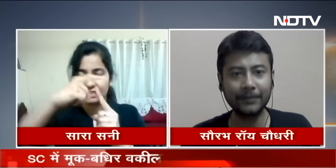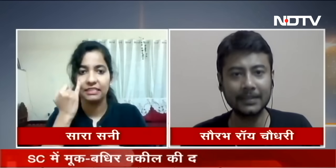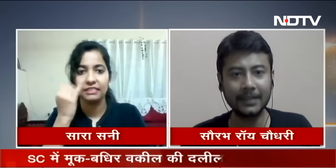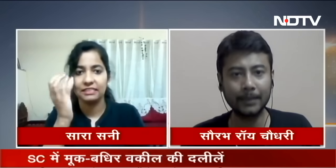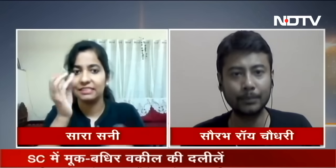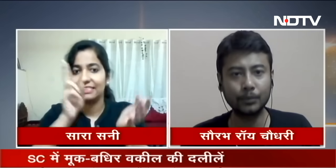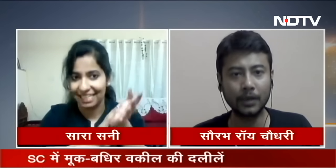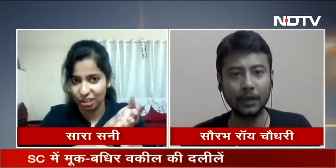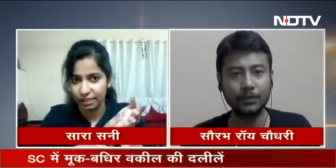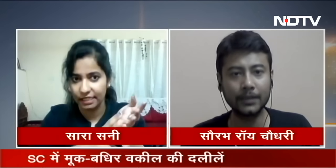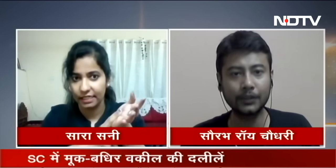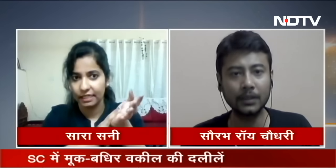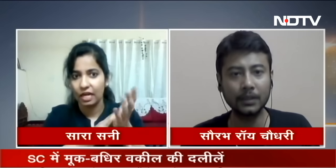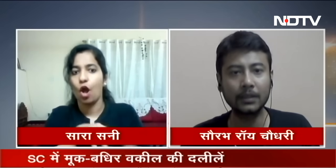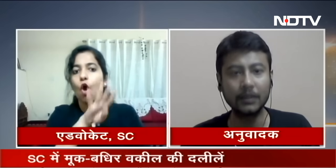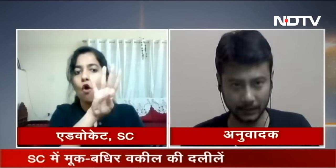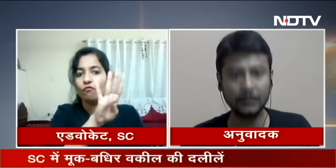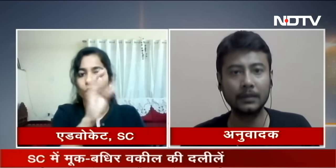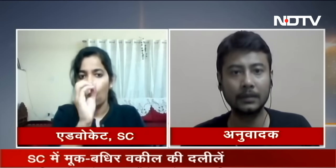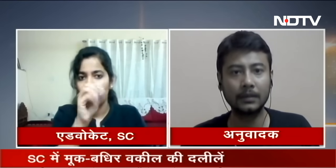सेक्शन, मैं फिर से एक बार पूछ रहा हूं, सेक्शन